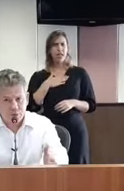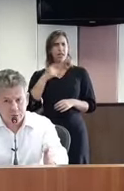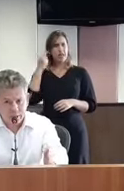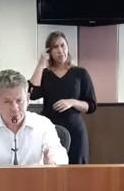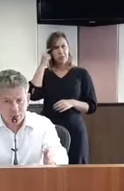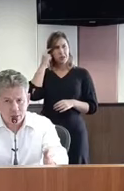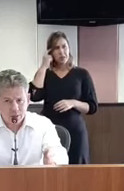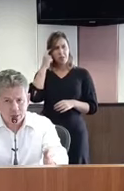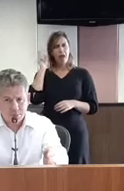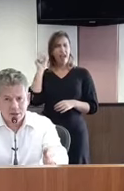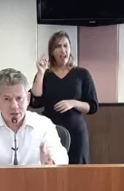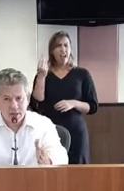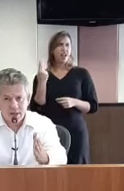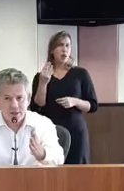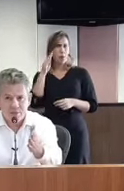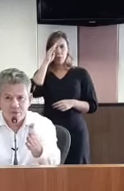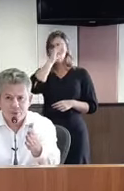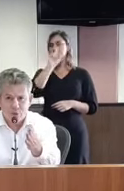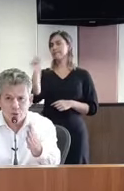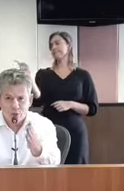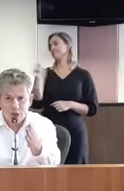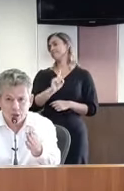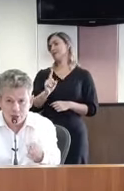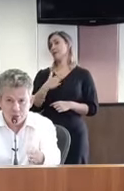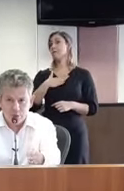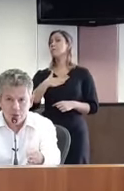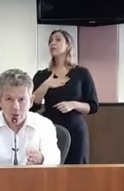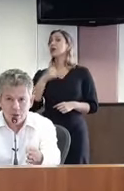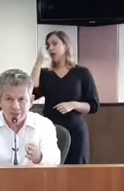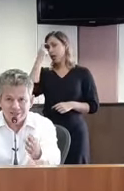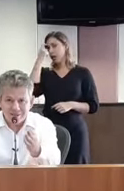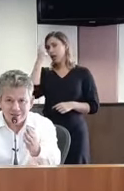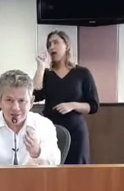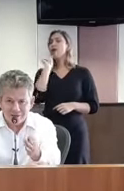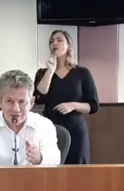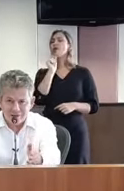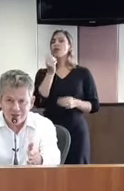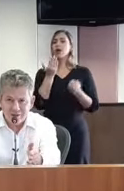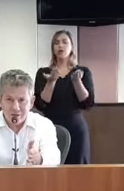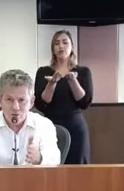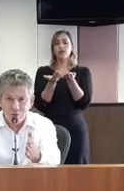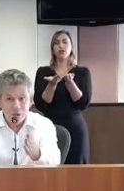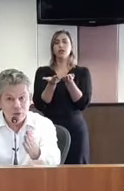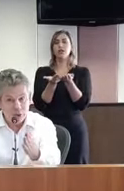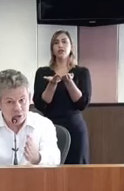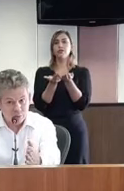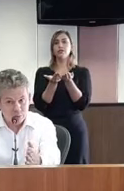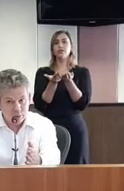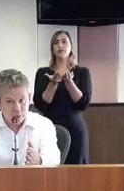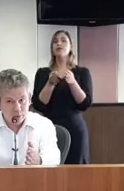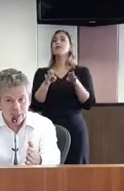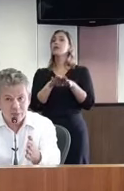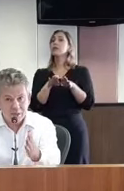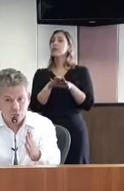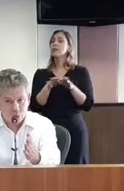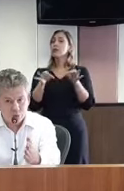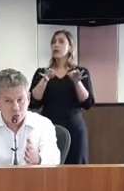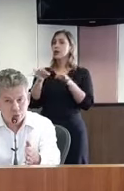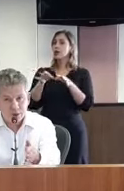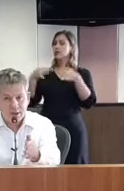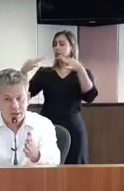Jair Bolsonaro. As minhas ideias sempre foram no equilíbrio, na sensatez, no meio termo. Aqui em